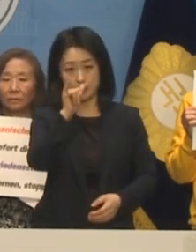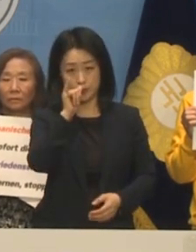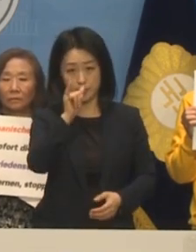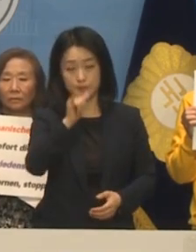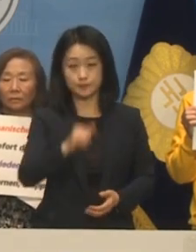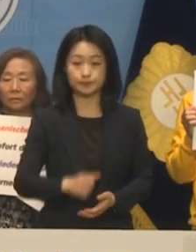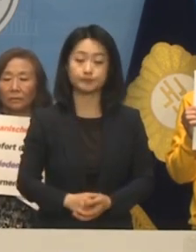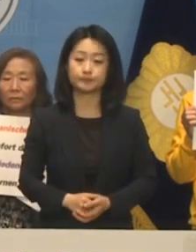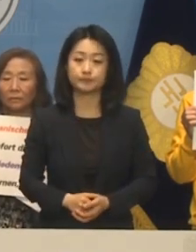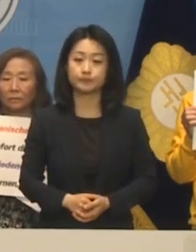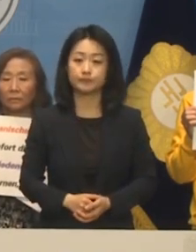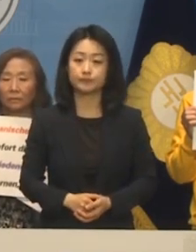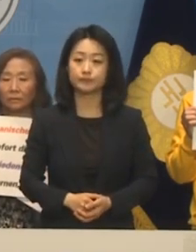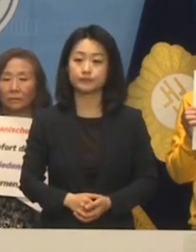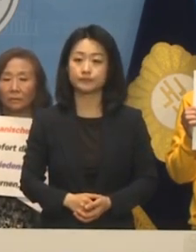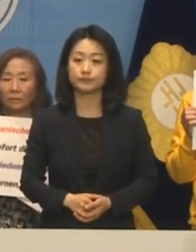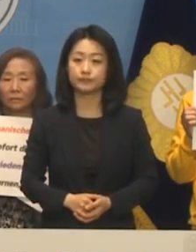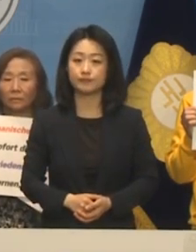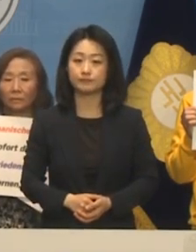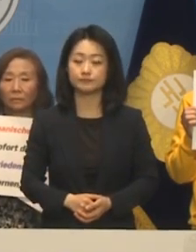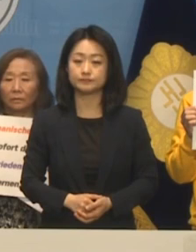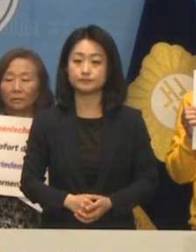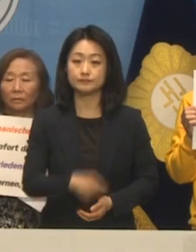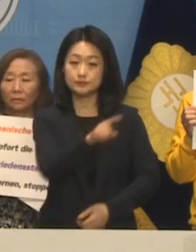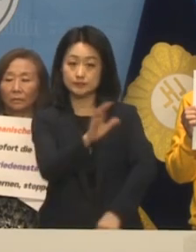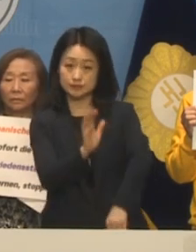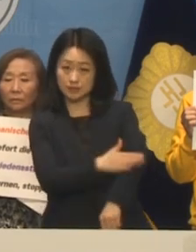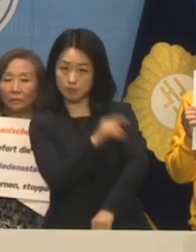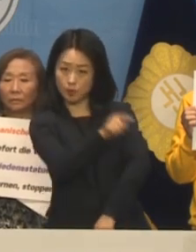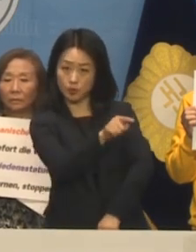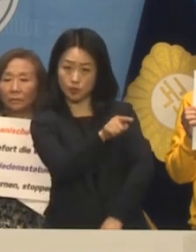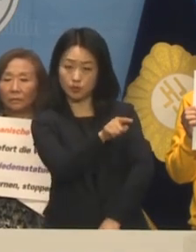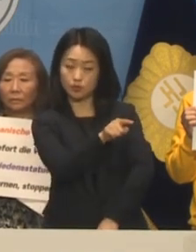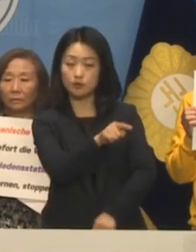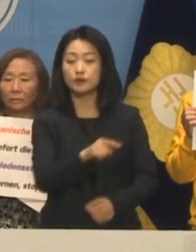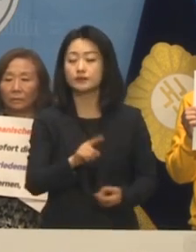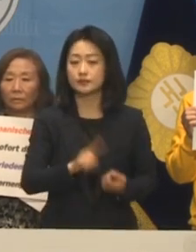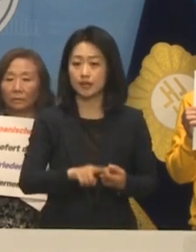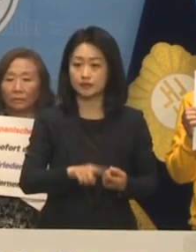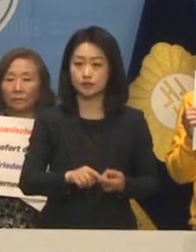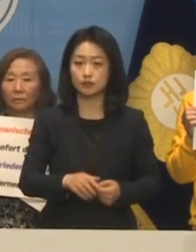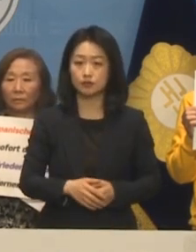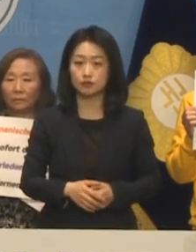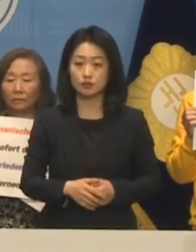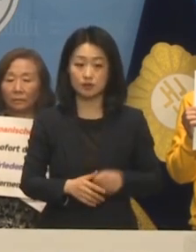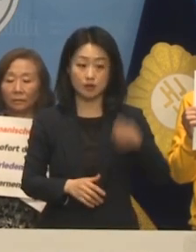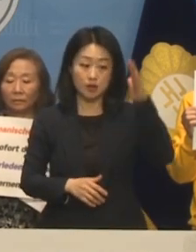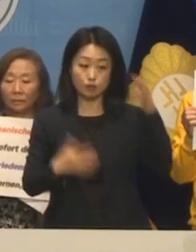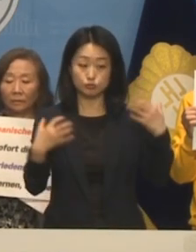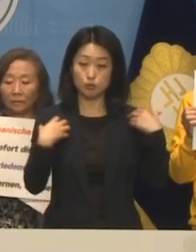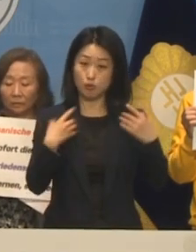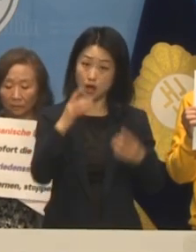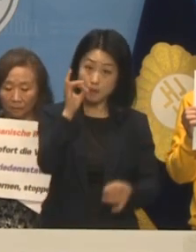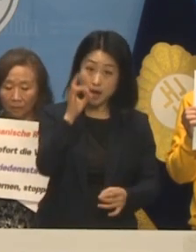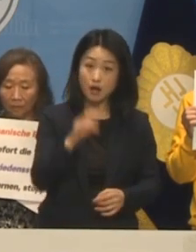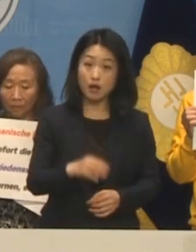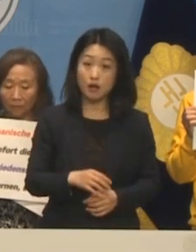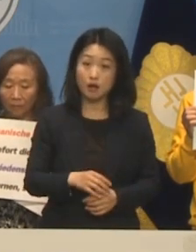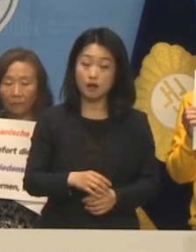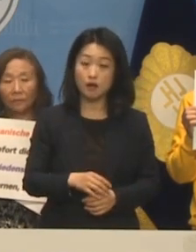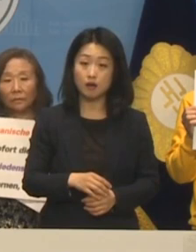없습니다. 무엇보다도 그런 책임을 당당하게 할 수 없는 정부라면 그 직책을